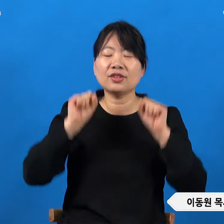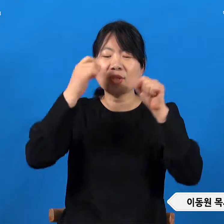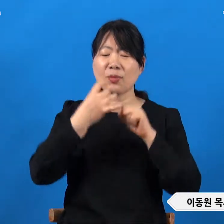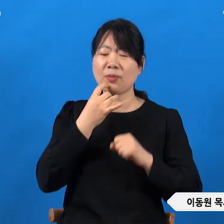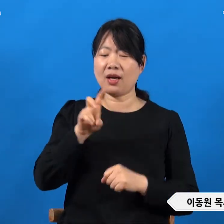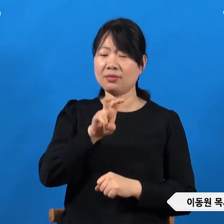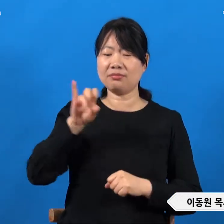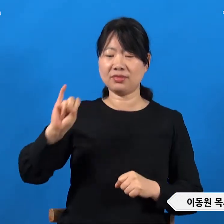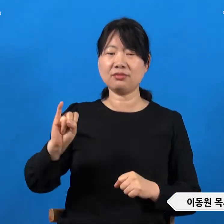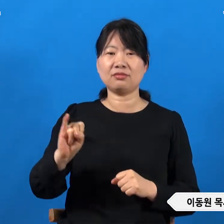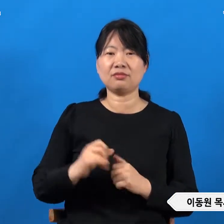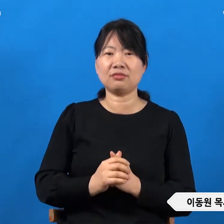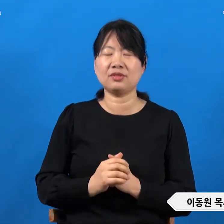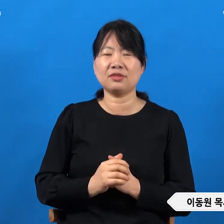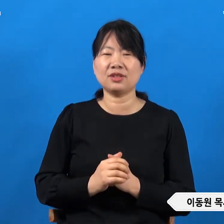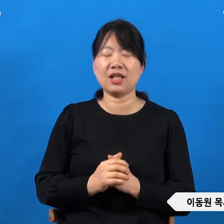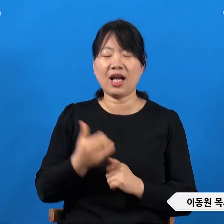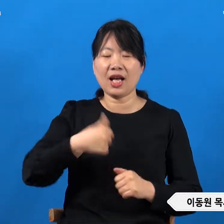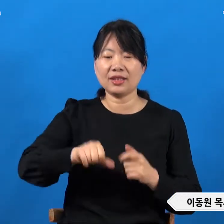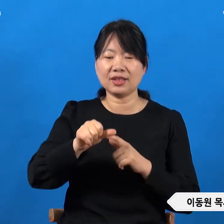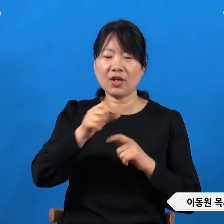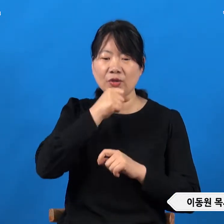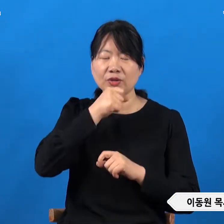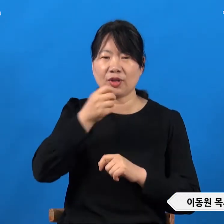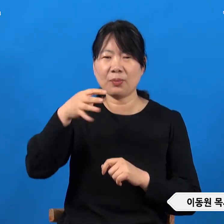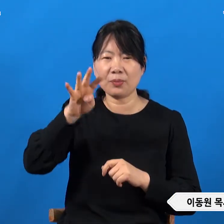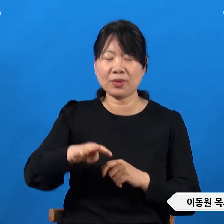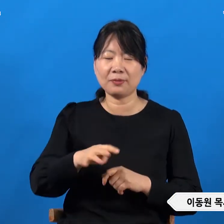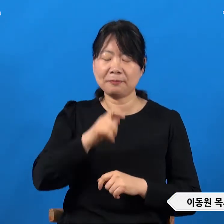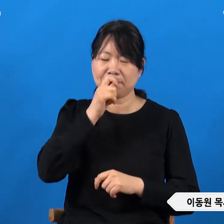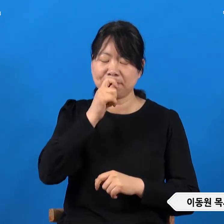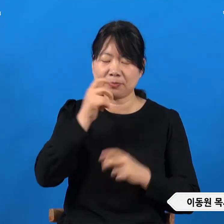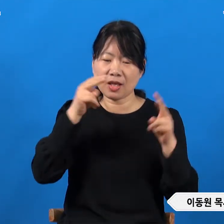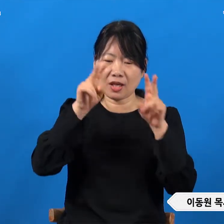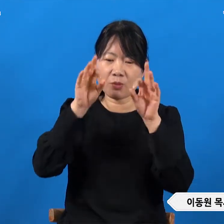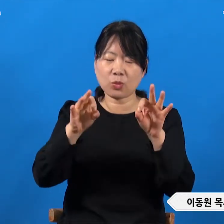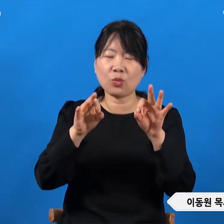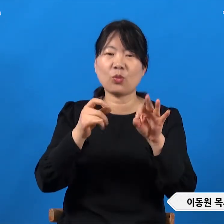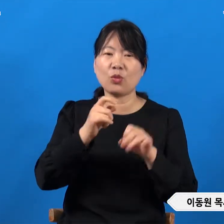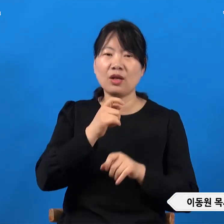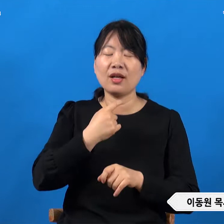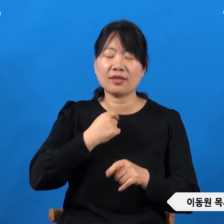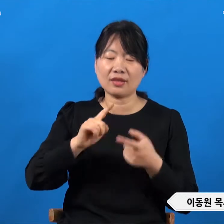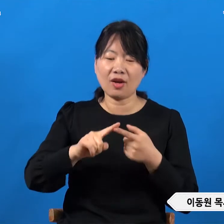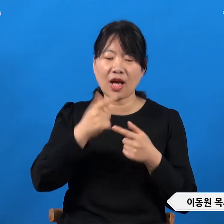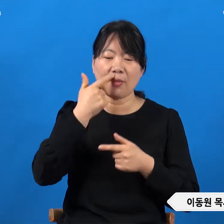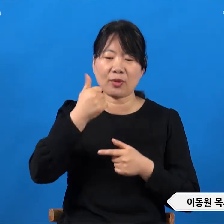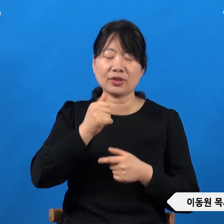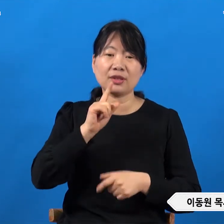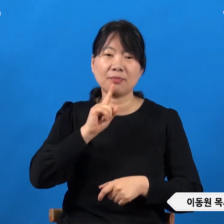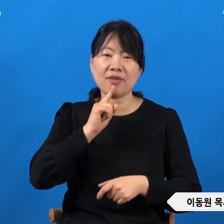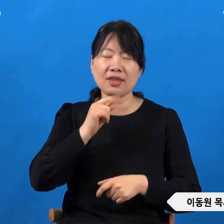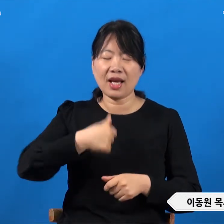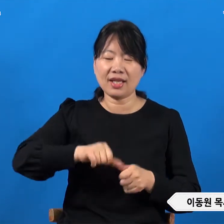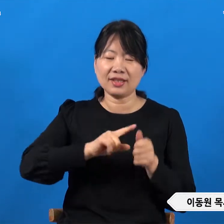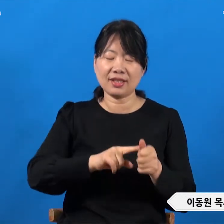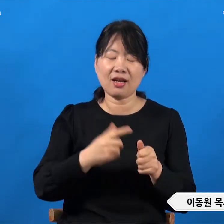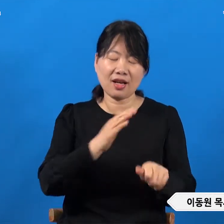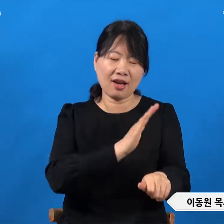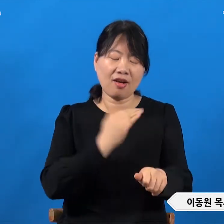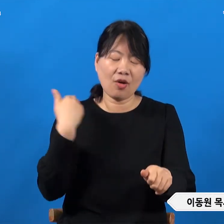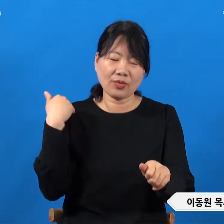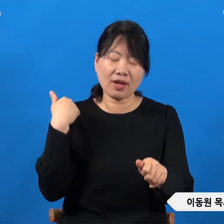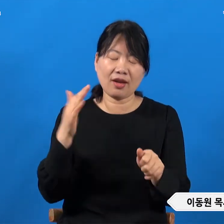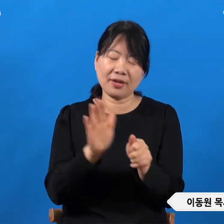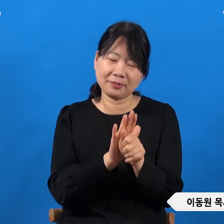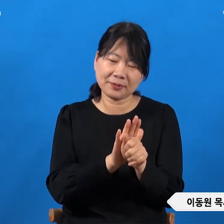체육만 미였어요. 아들의 성적표를 묵묵히 바라보고 묵상하던 아버지의 말씀, 아들의 어깨를